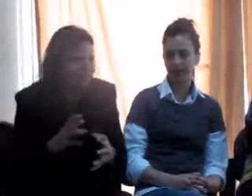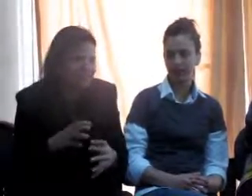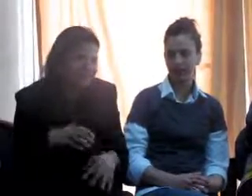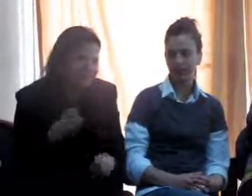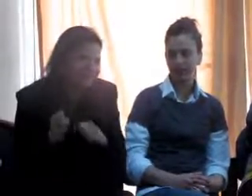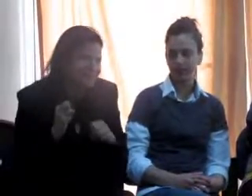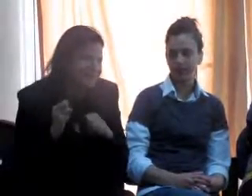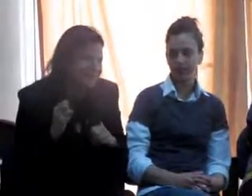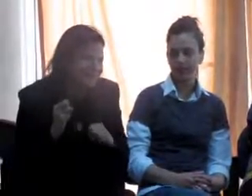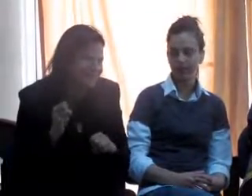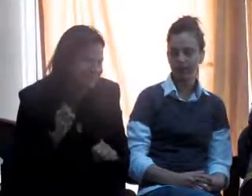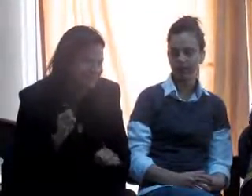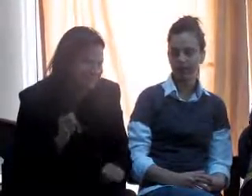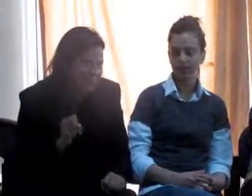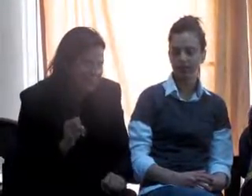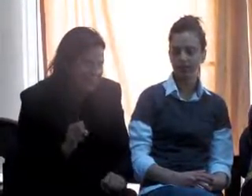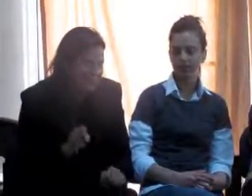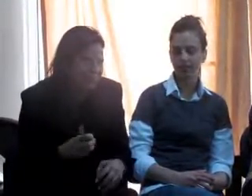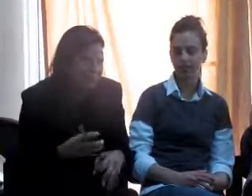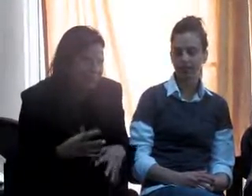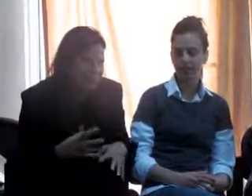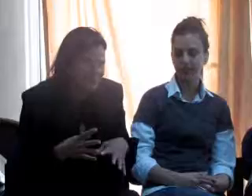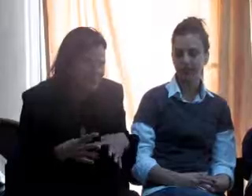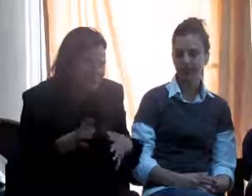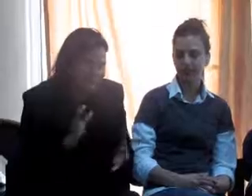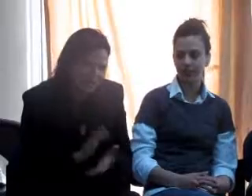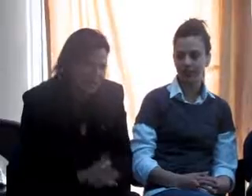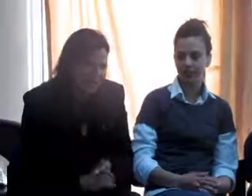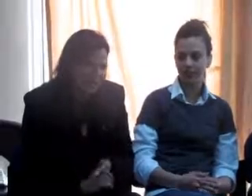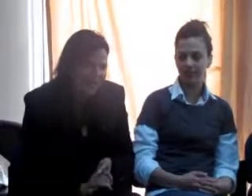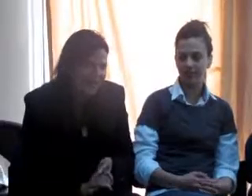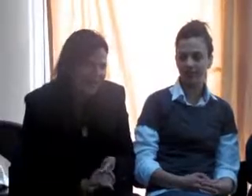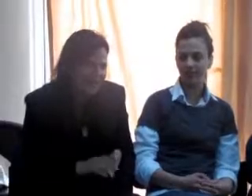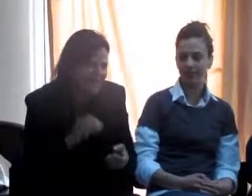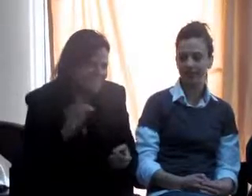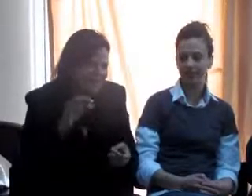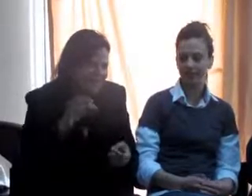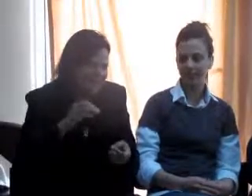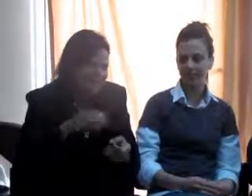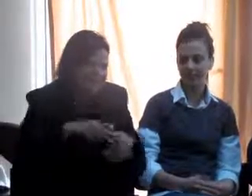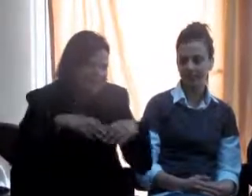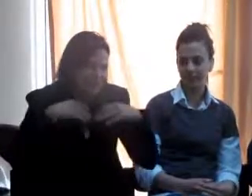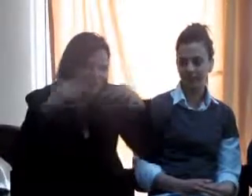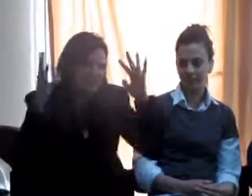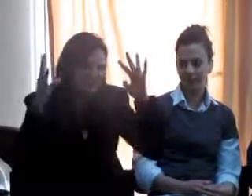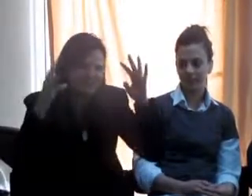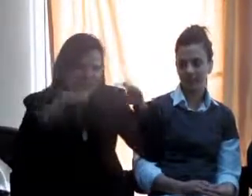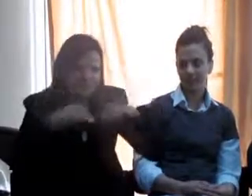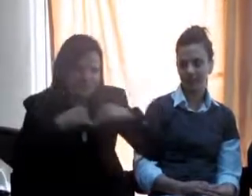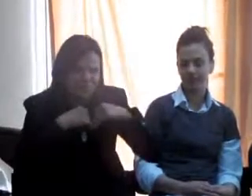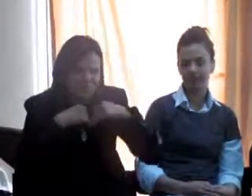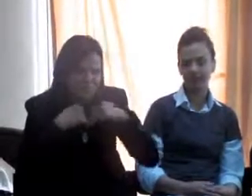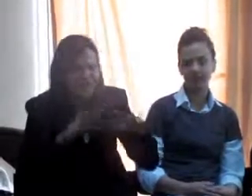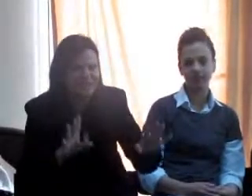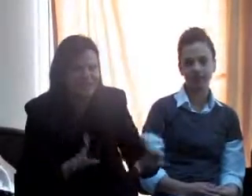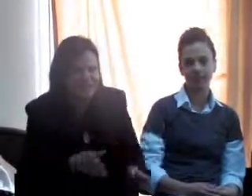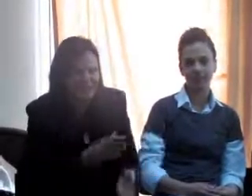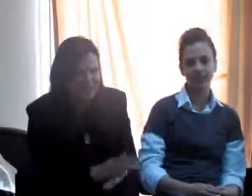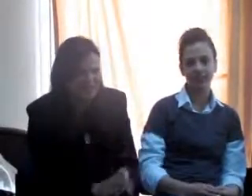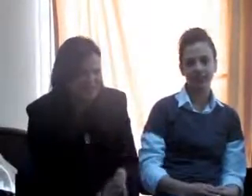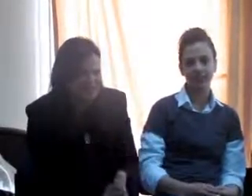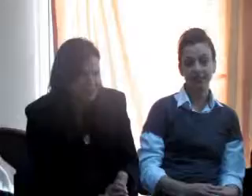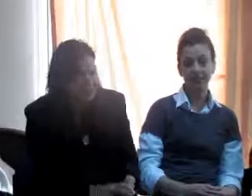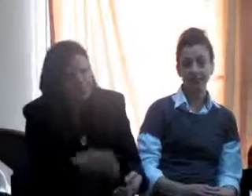أو هيك شيء، بس أنا كنت متضايقة كثير لها ومن يوميتها خلتني بنسى الإشي وبنتضايق